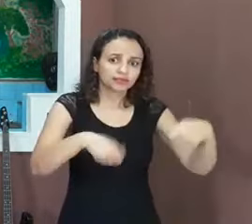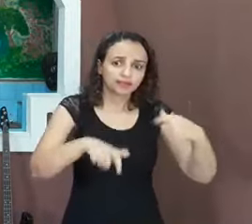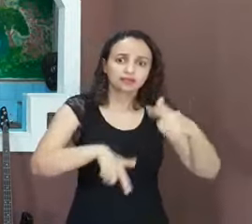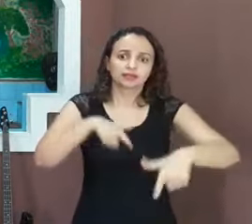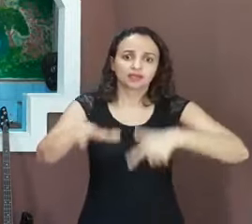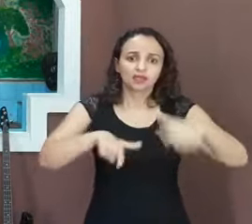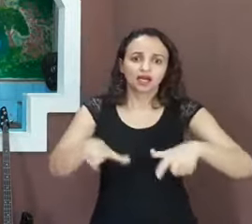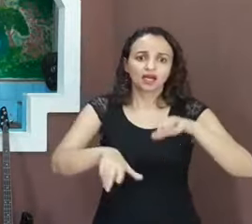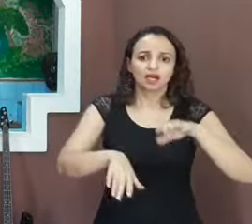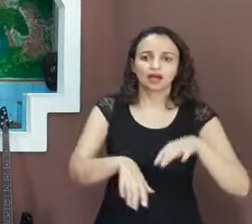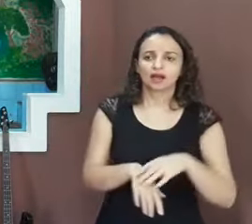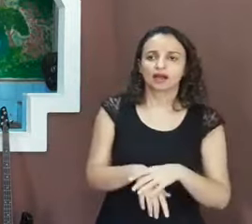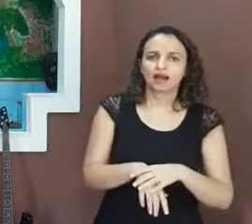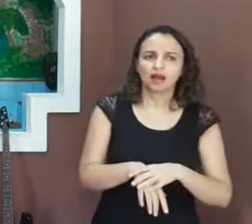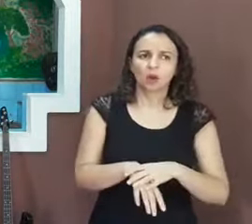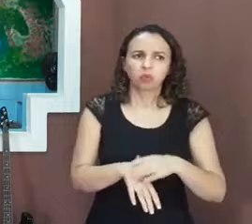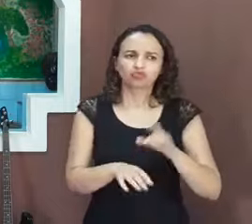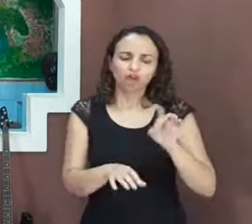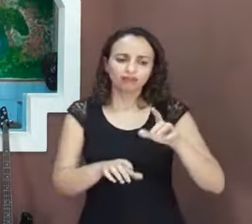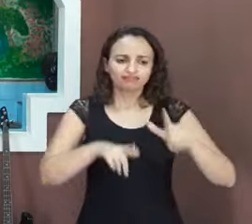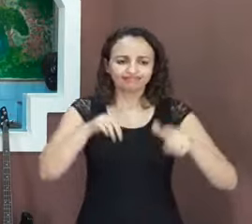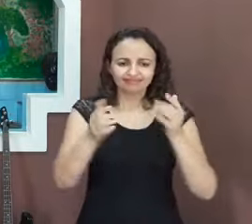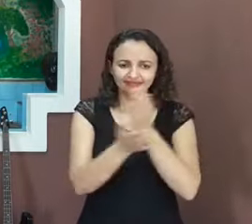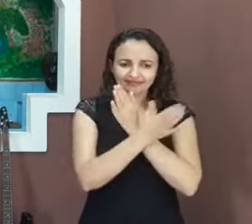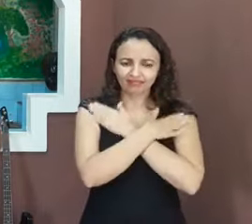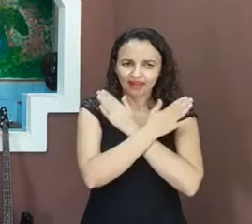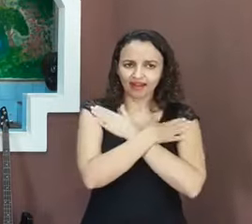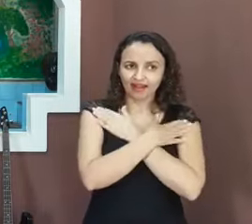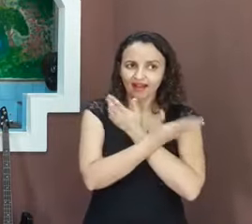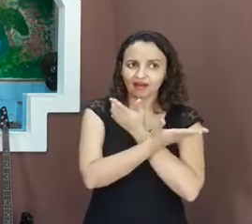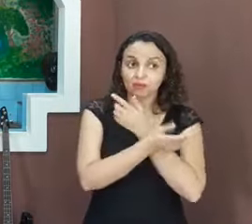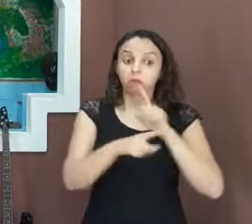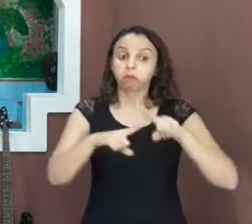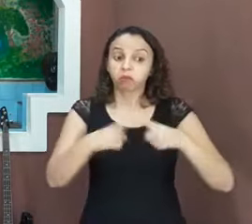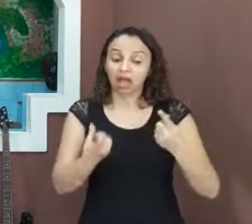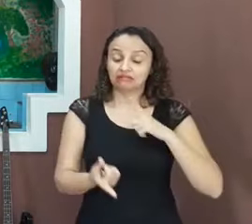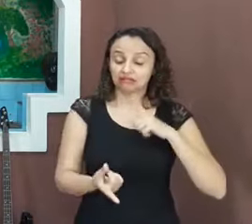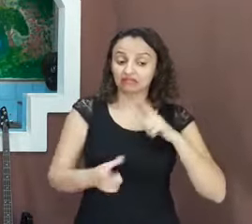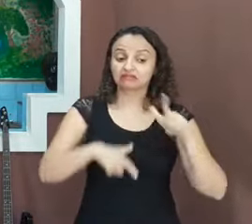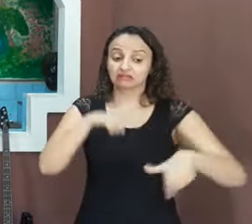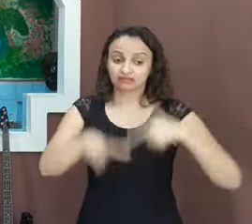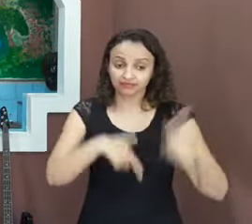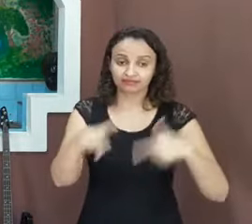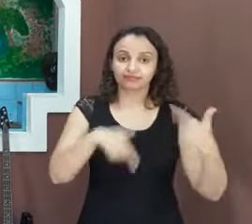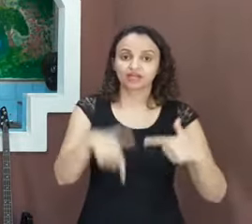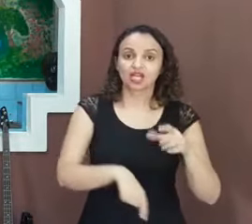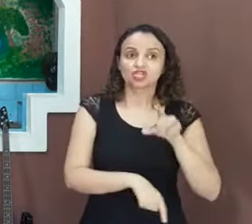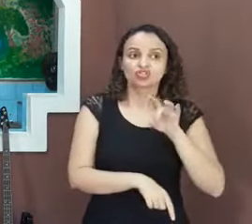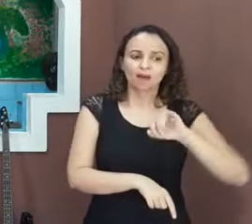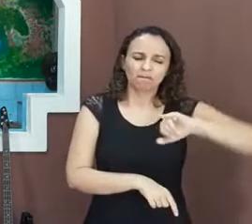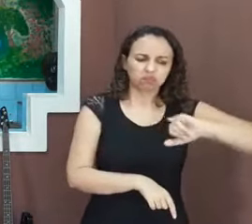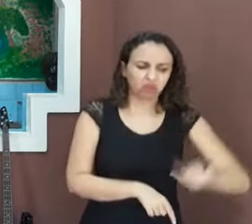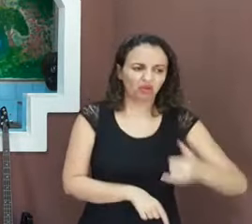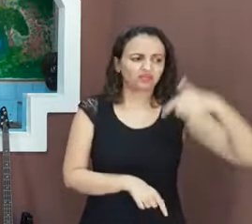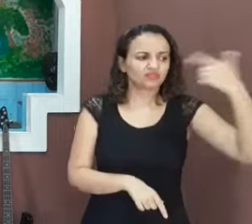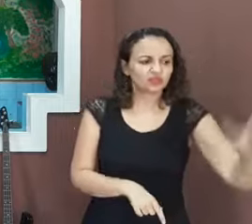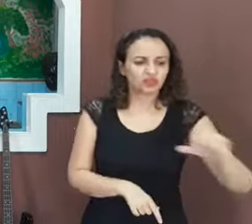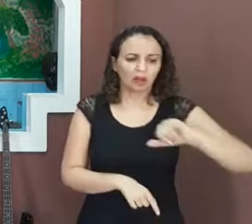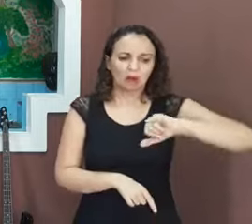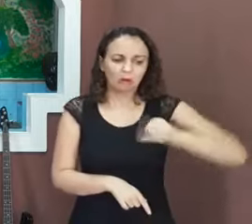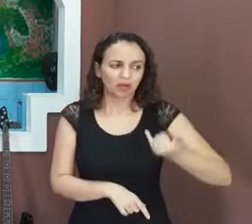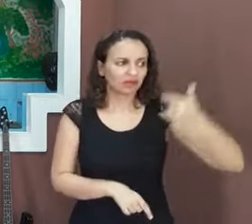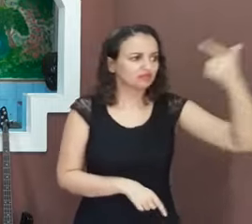Não estou falando de emprego, estou falando de trabalho. Temos que fazer as coisas. Nós não podemos ficar aquele sanguessuga, aquele chupim,